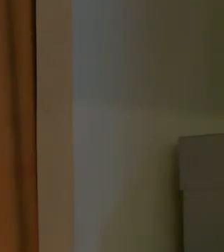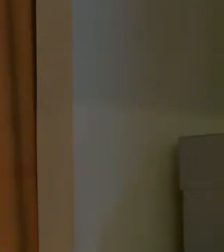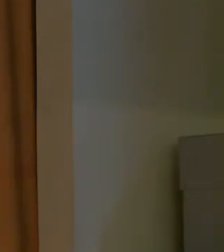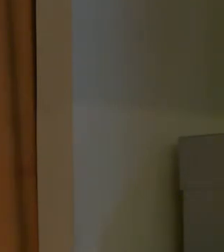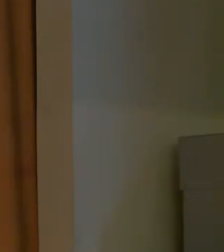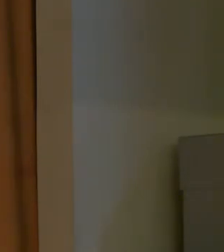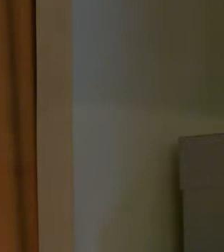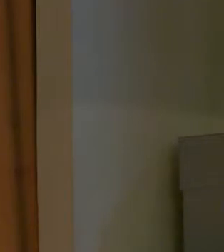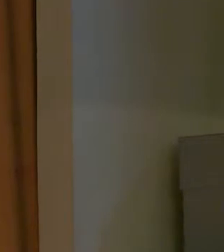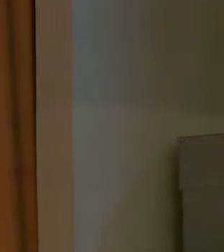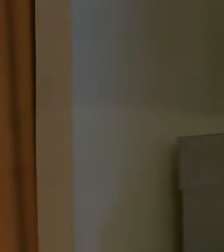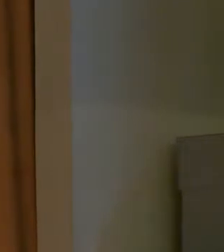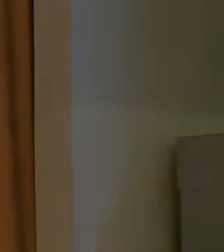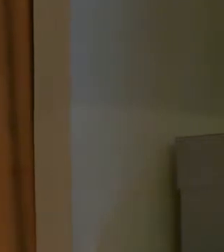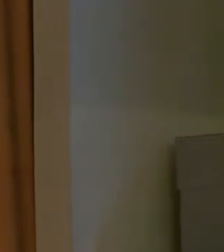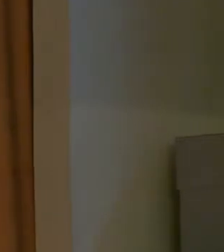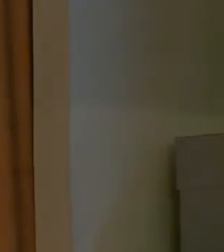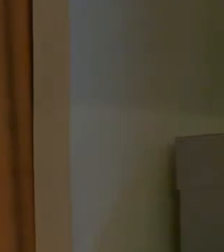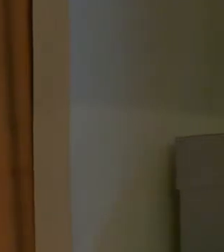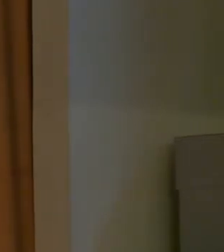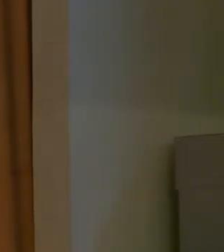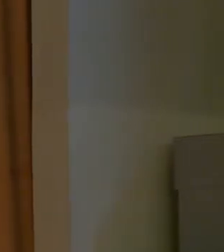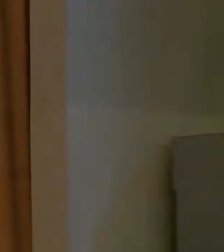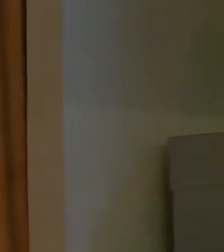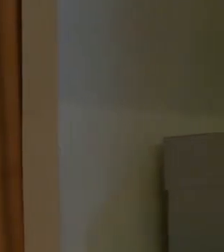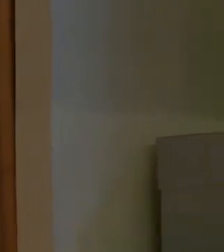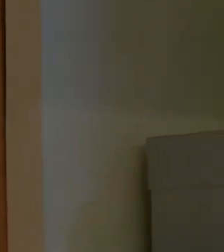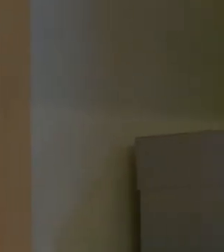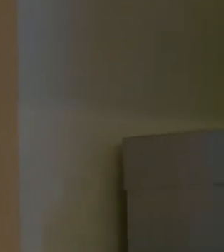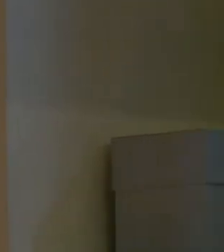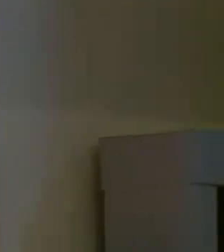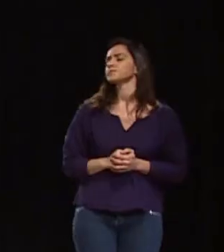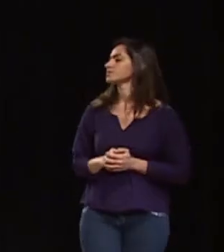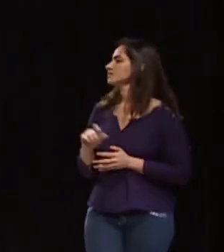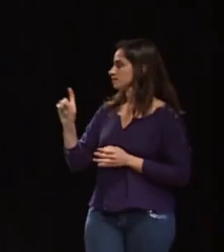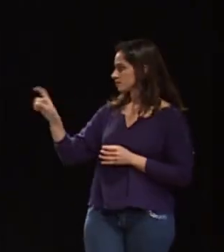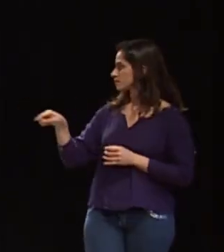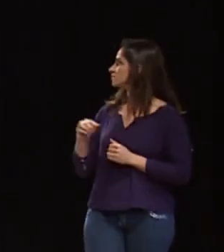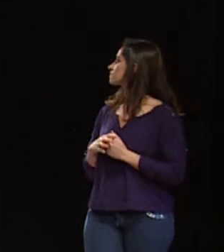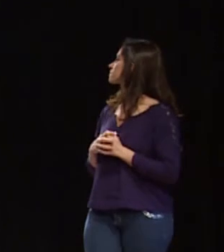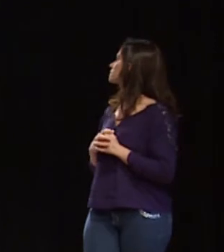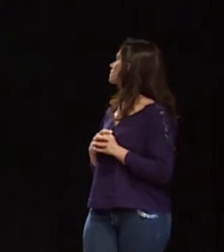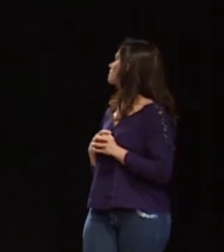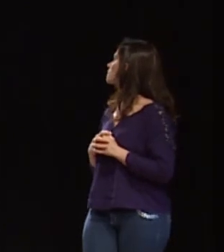essa interação com esses professores? Então, essa dúvida, né, surgiu e eu coloquei como objetivo para que pudesse ser pesquisado.